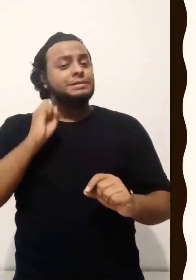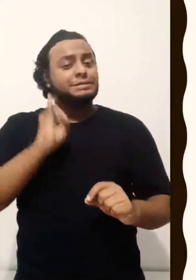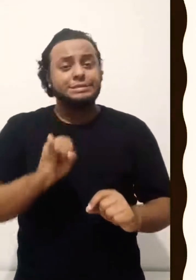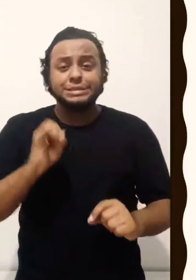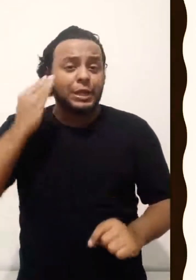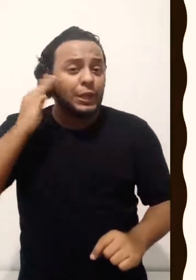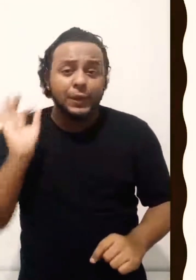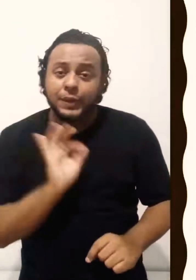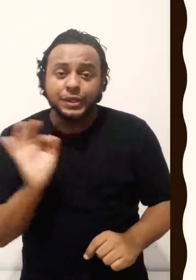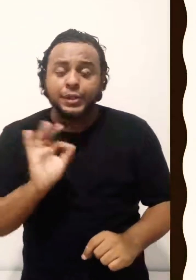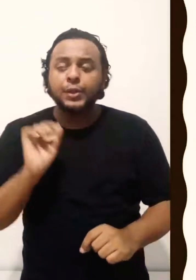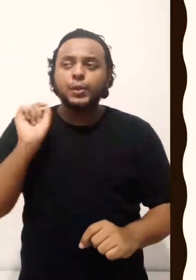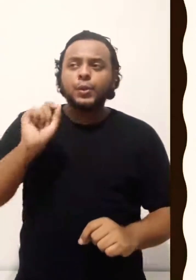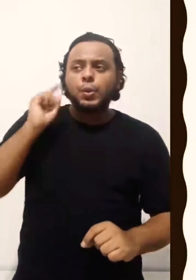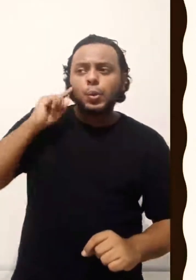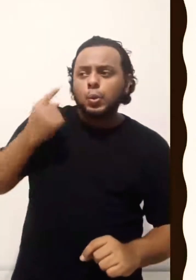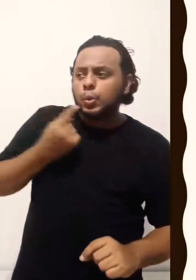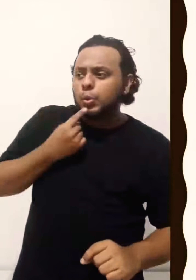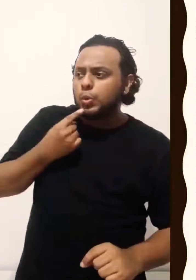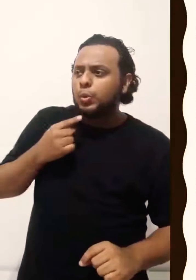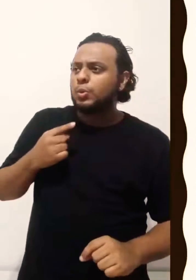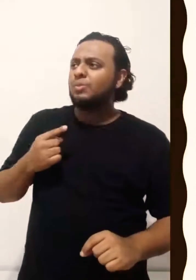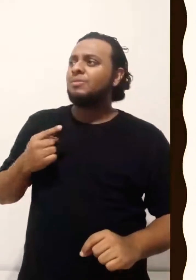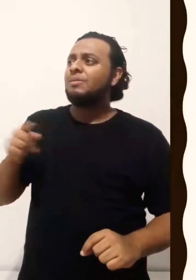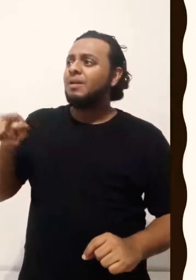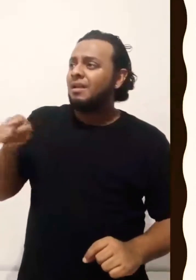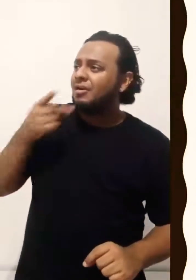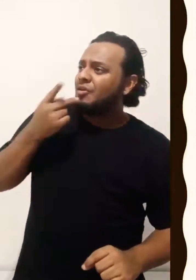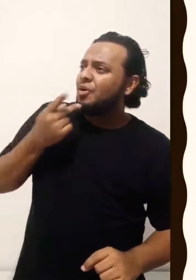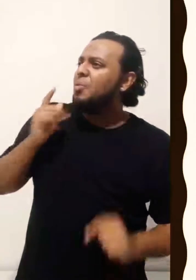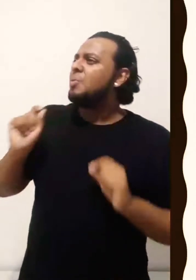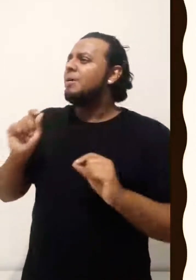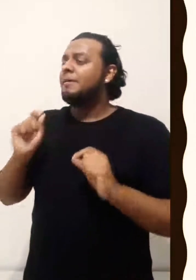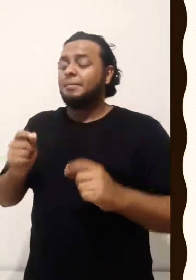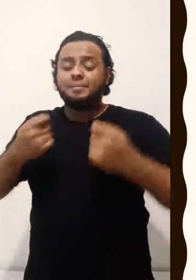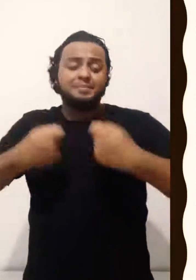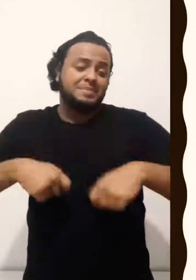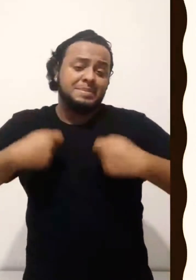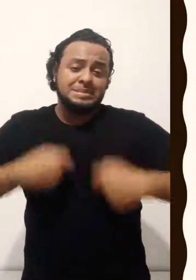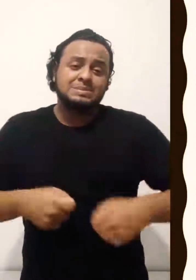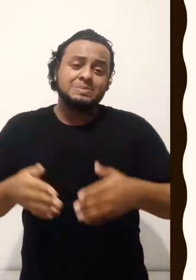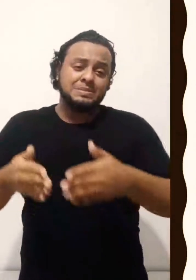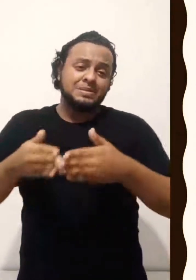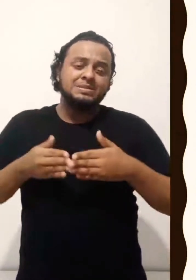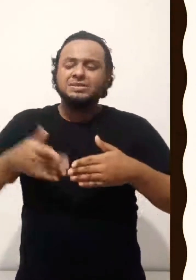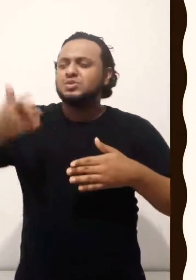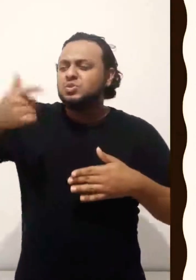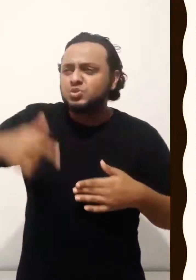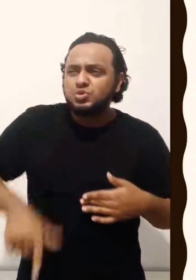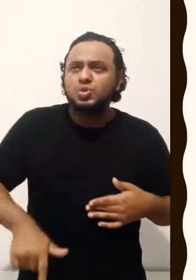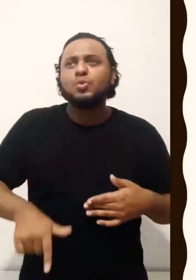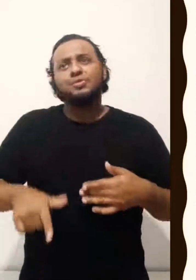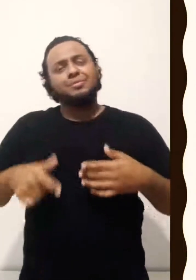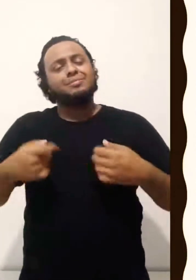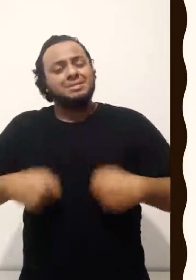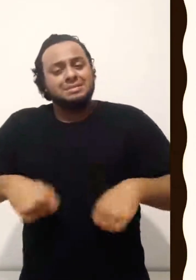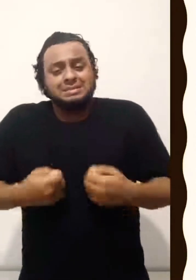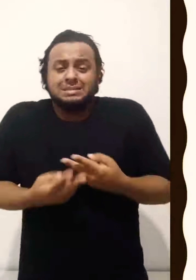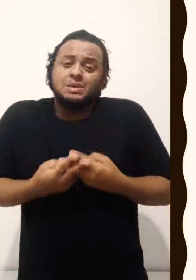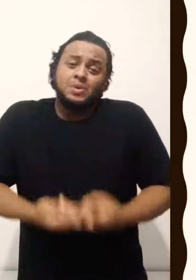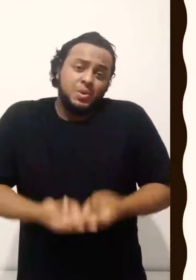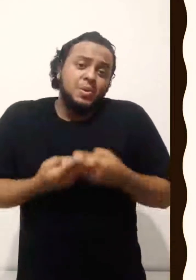aliás, se você não entender o que a pessoa surda está falando, você precisa pedir para ela repetir. É claro que vai